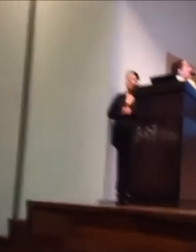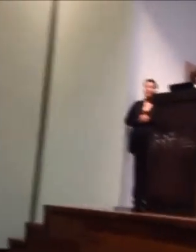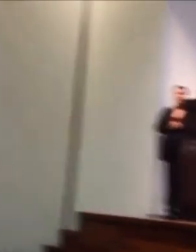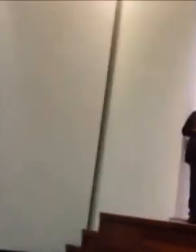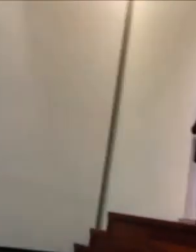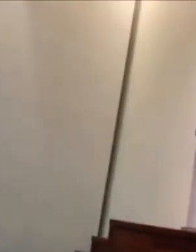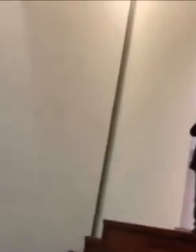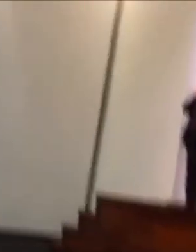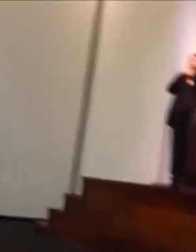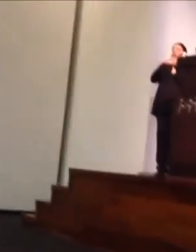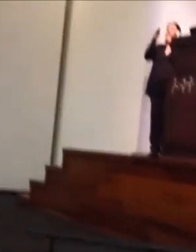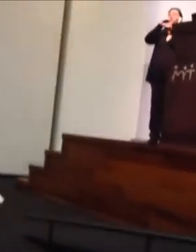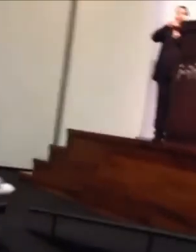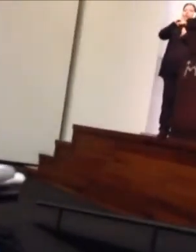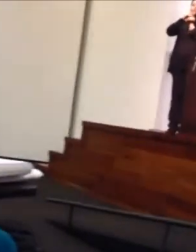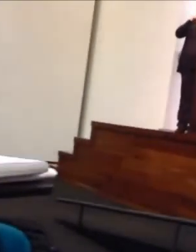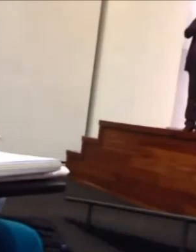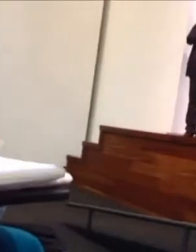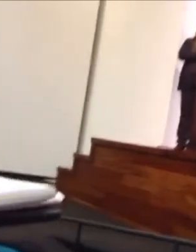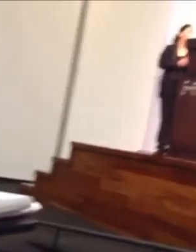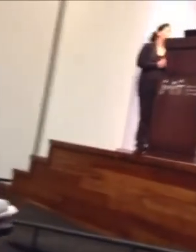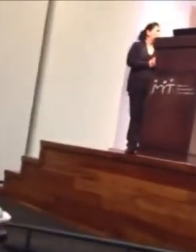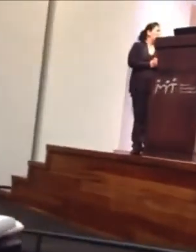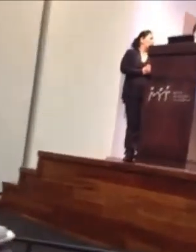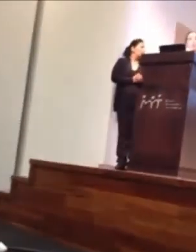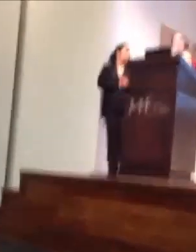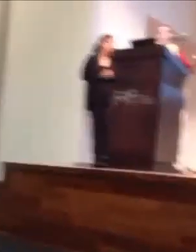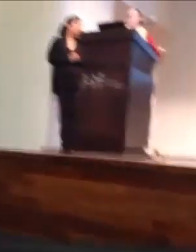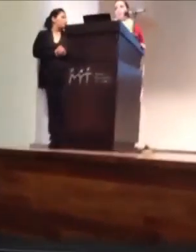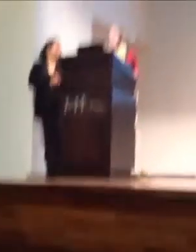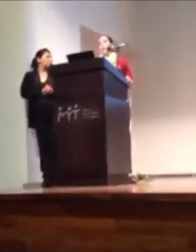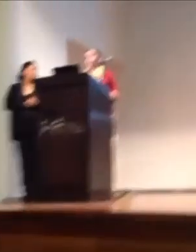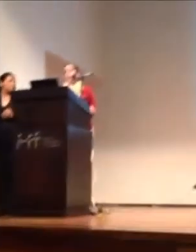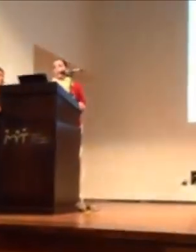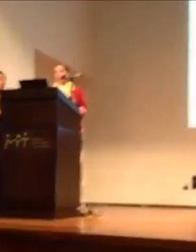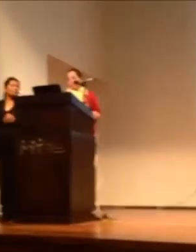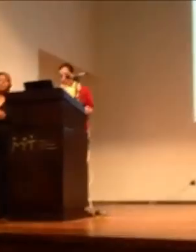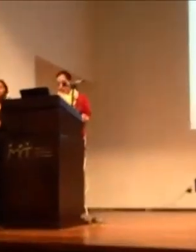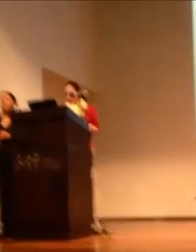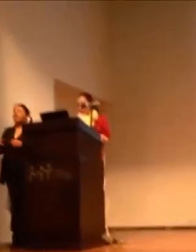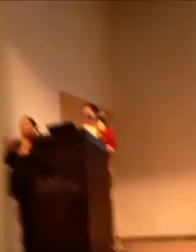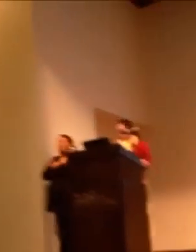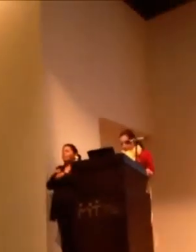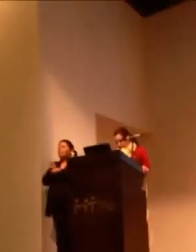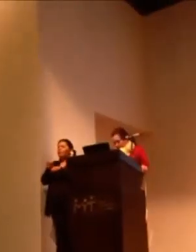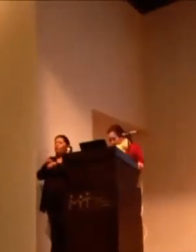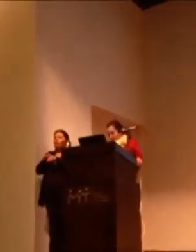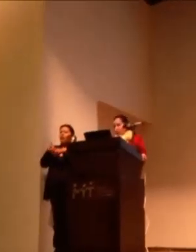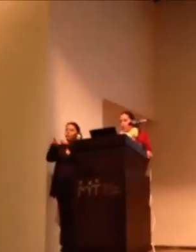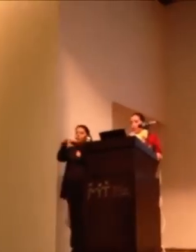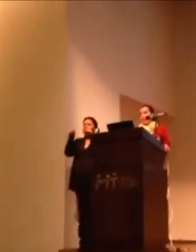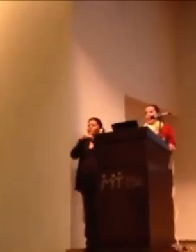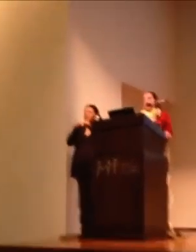¿Dónde ubicarían un TDAH mascota en el salón?